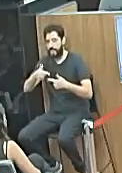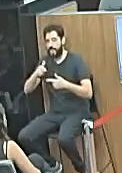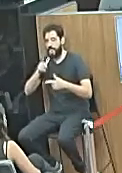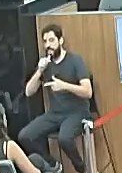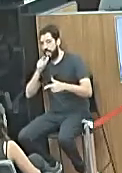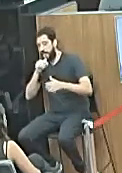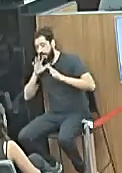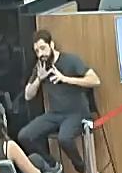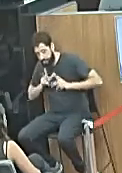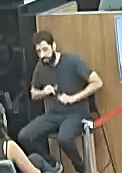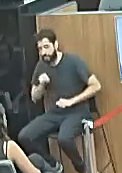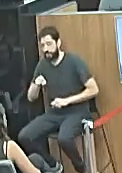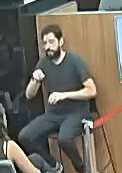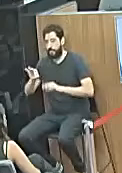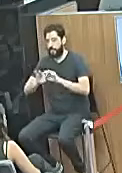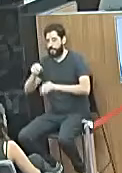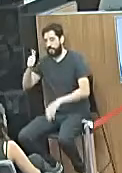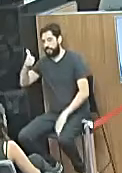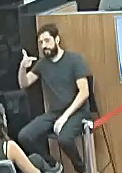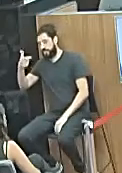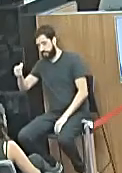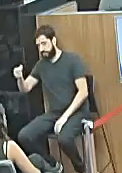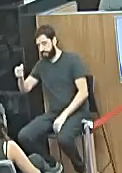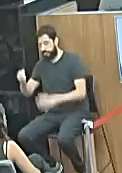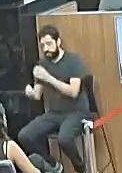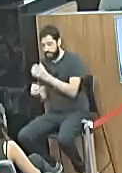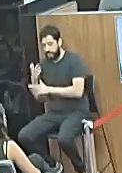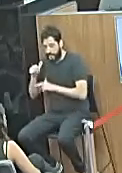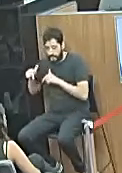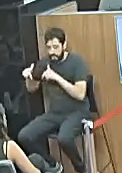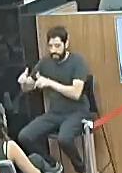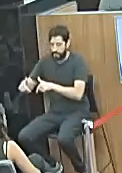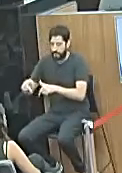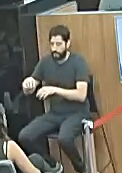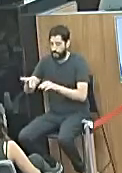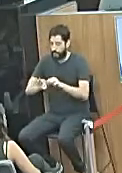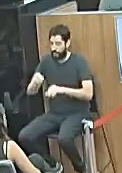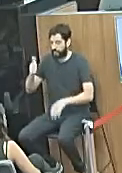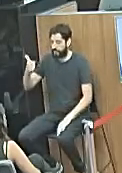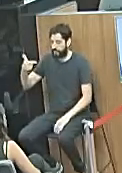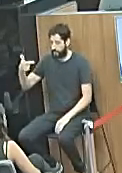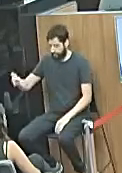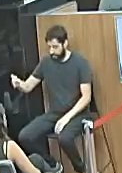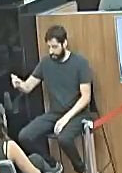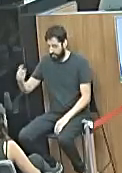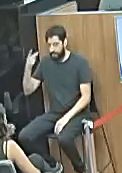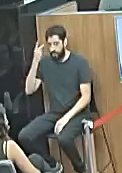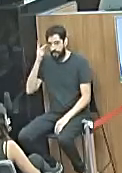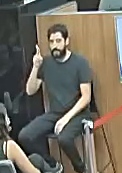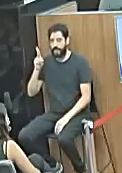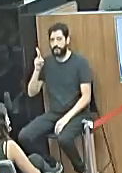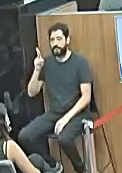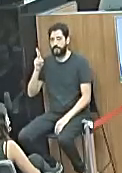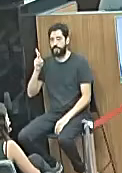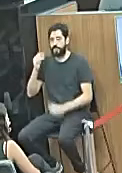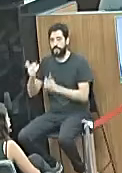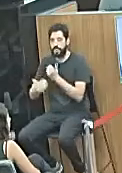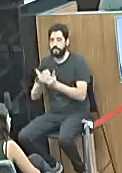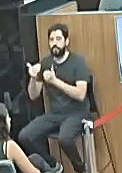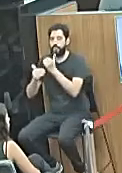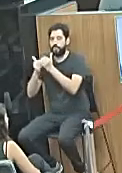programa 120 criar a ação no âmbito do programa 127 destinada ao desenvolvimento